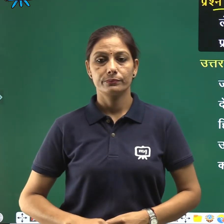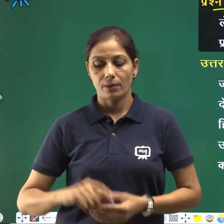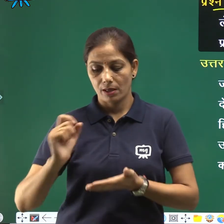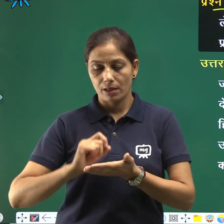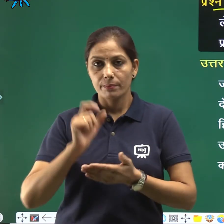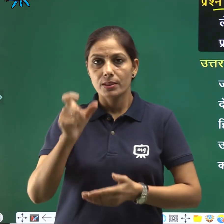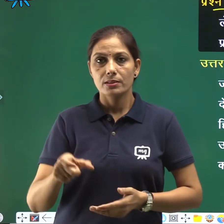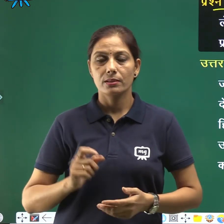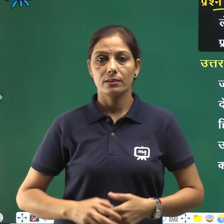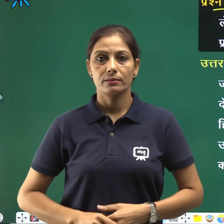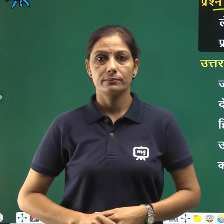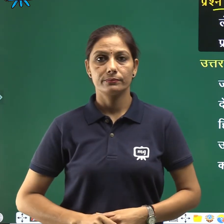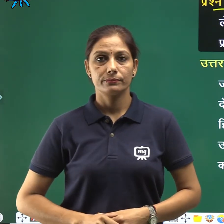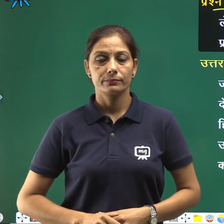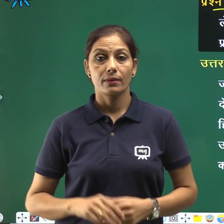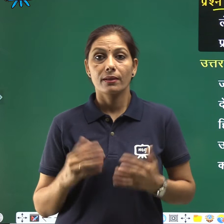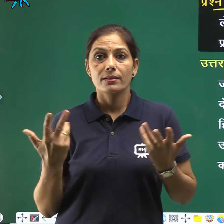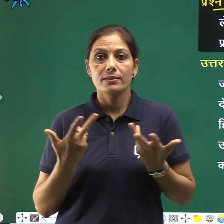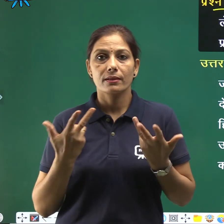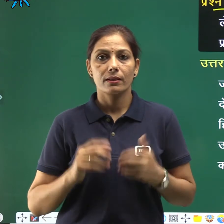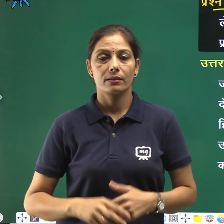लेखक ने किसका